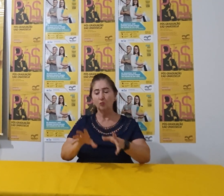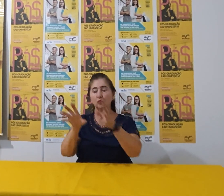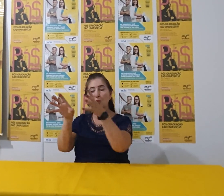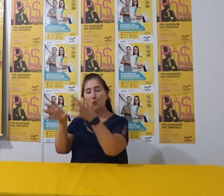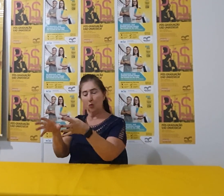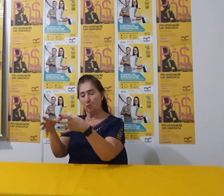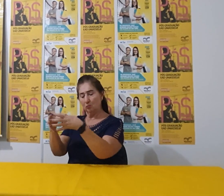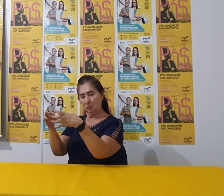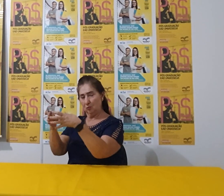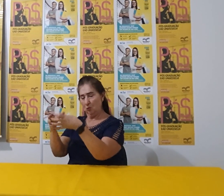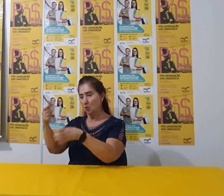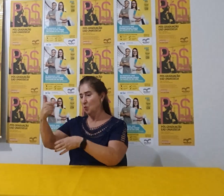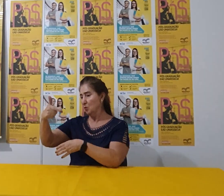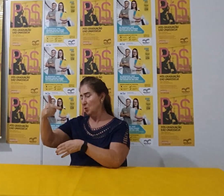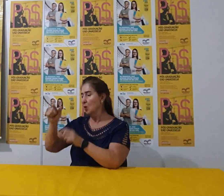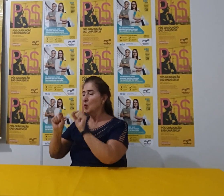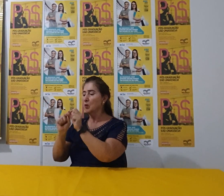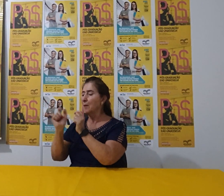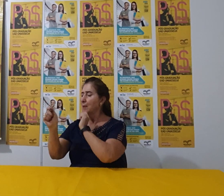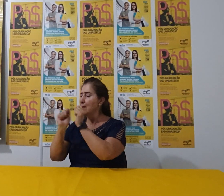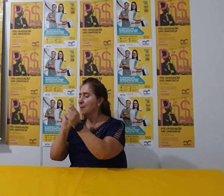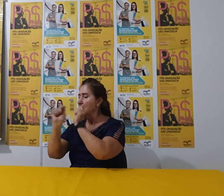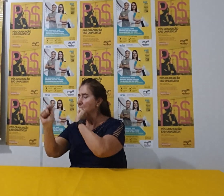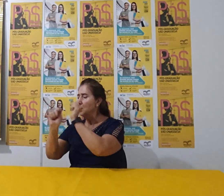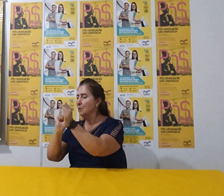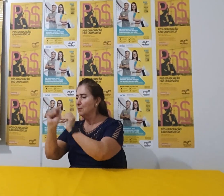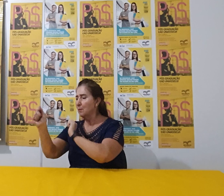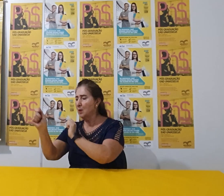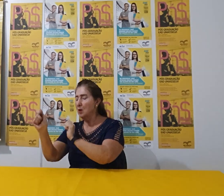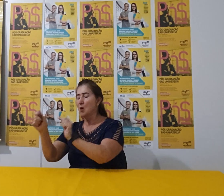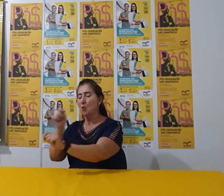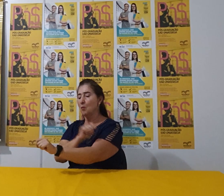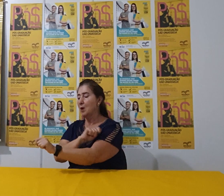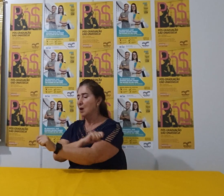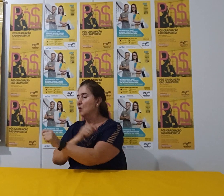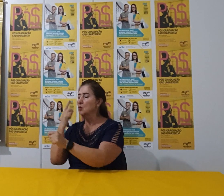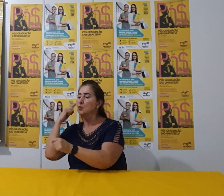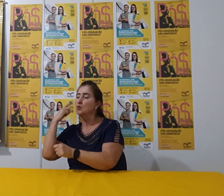será analisada as entrevistas realizadas com os alunos surdos.